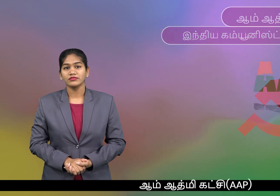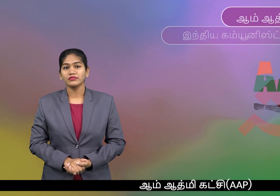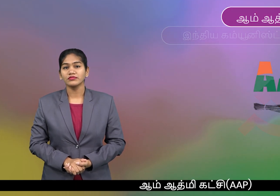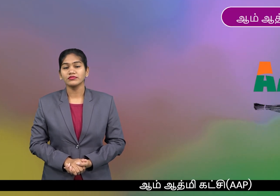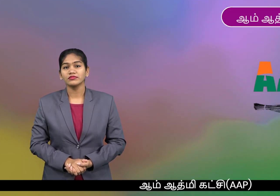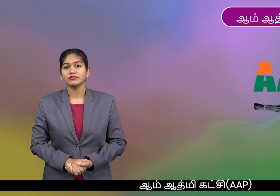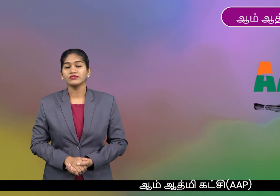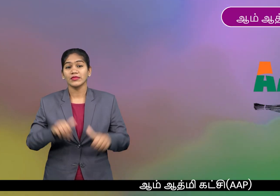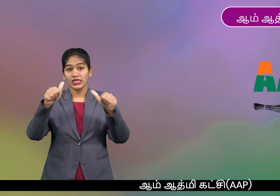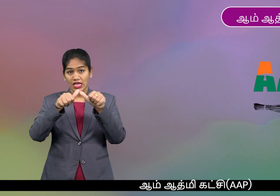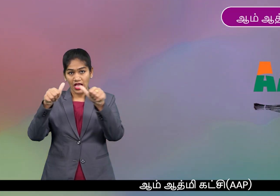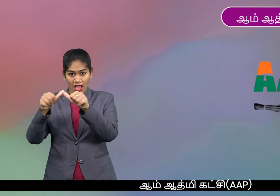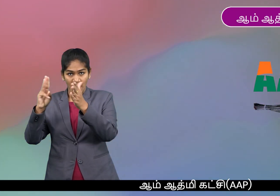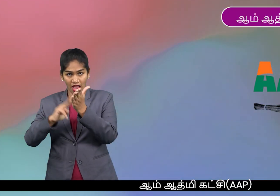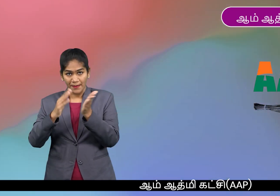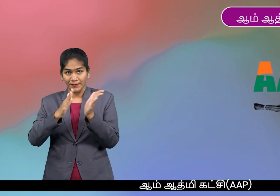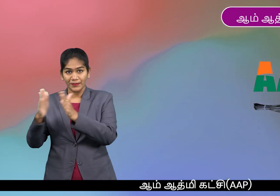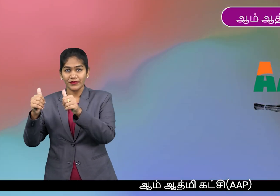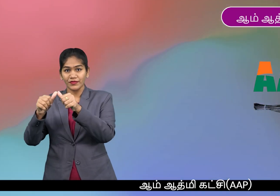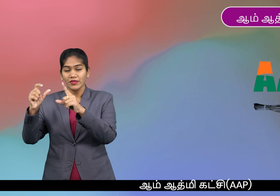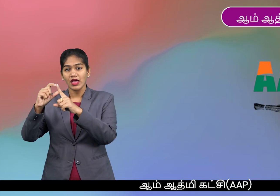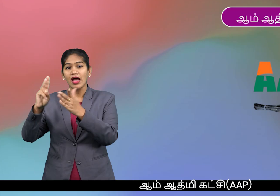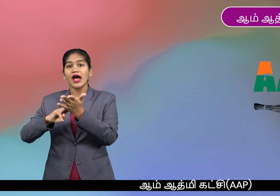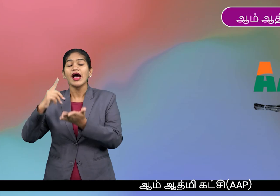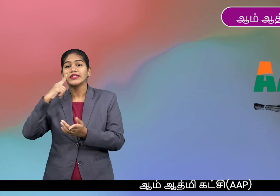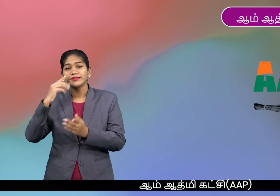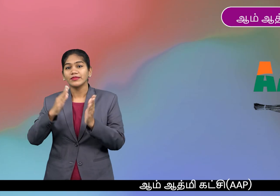ஆம் ஆத்மி கட்சி, அதாவது ஏஏபி.